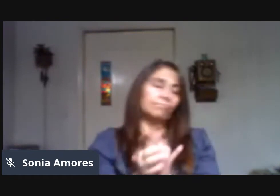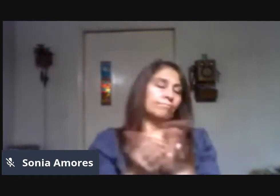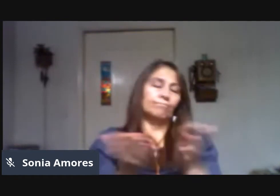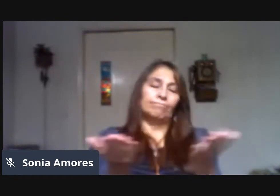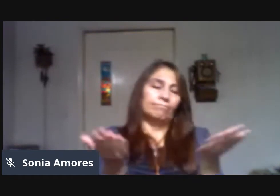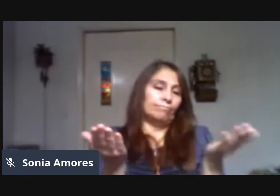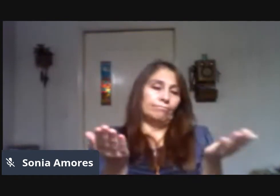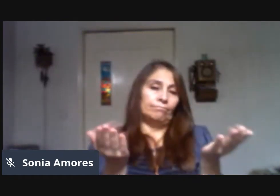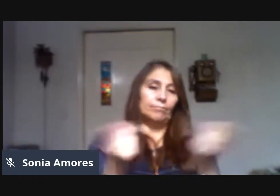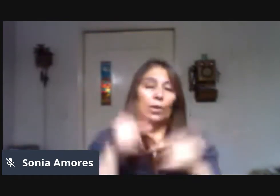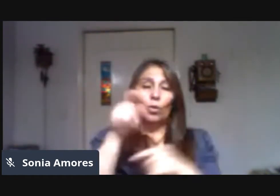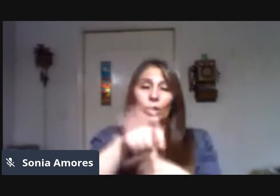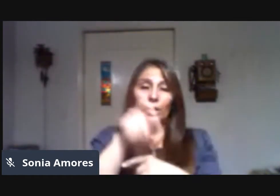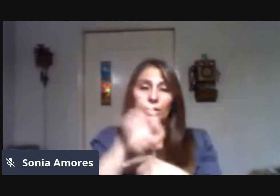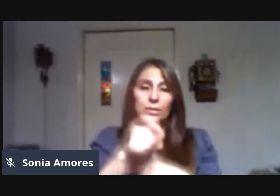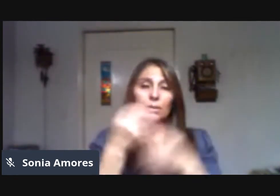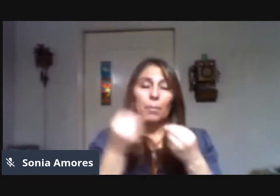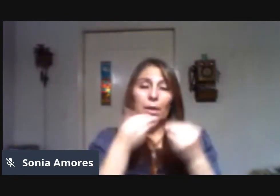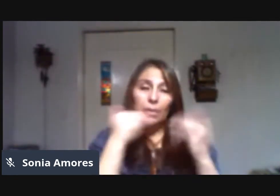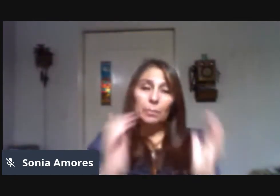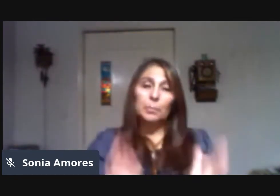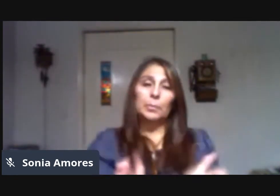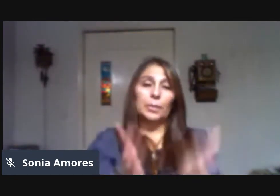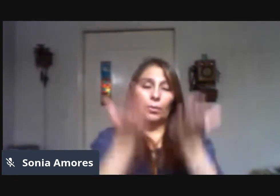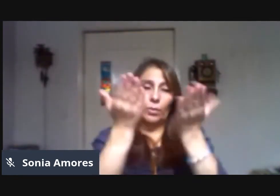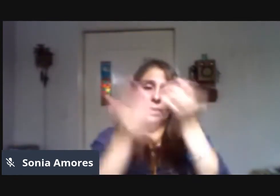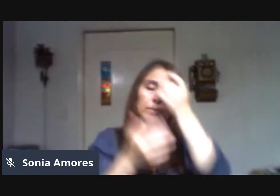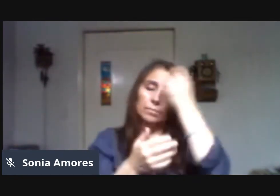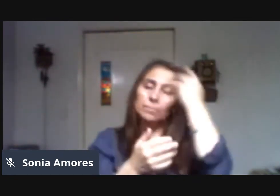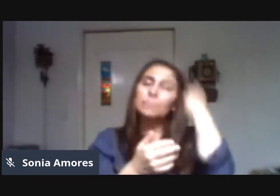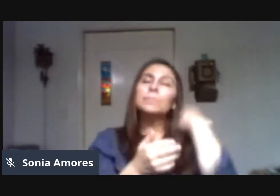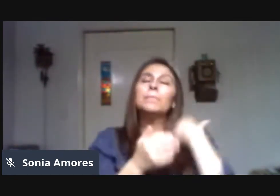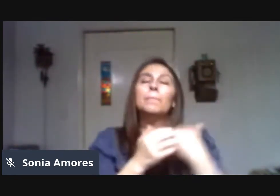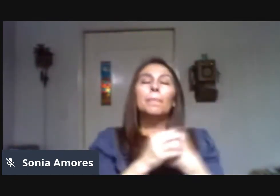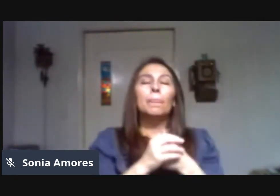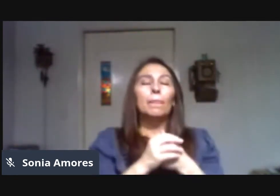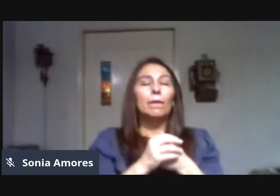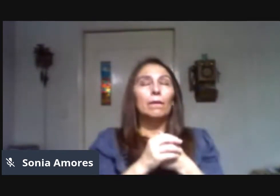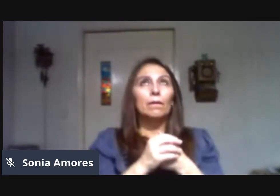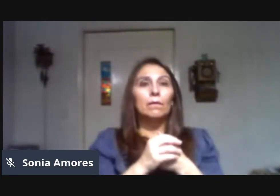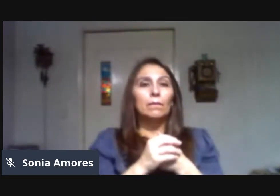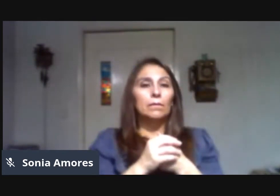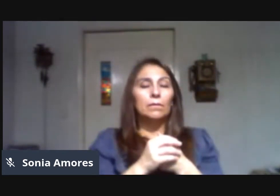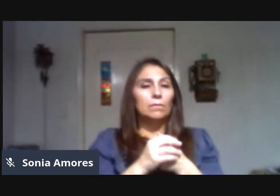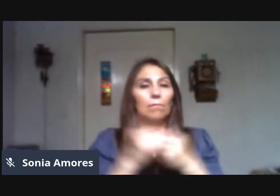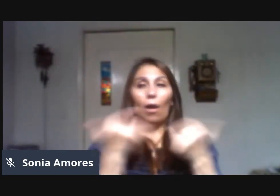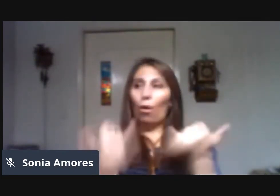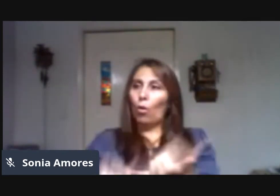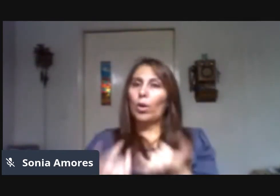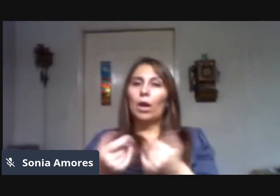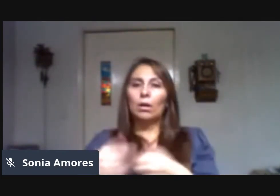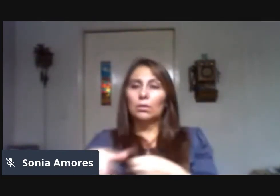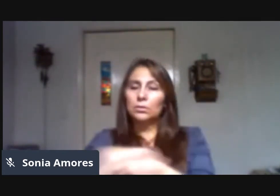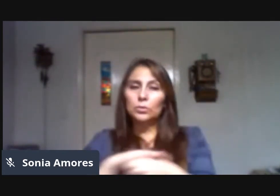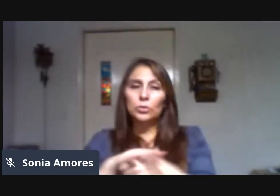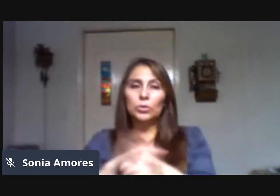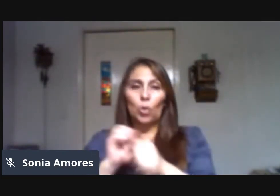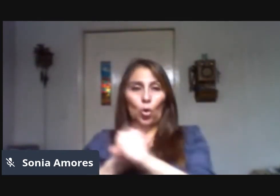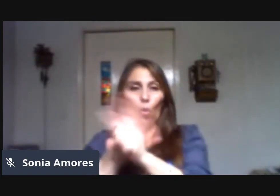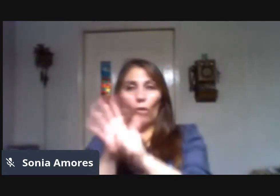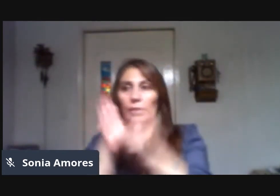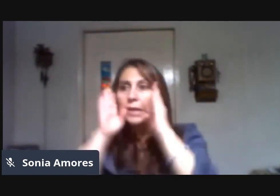requiere y como se está atendiendo también con todas las limitaciones la pandemia. Entonces la pregunta es si realmente